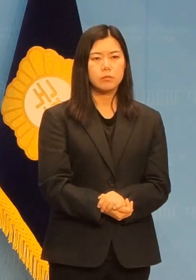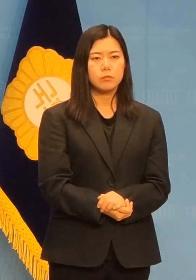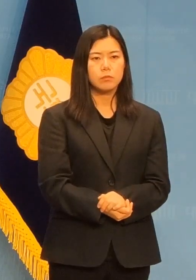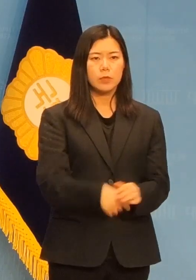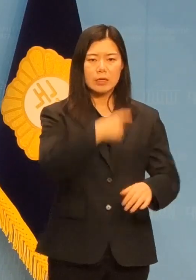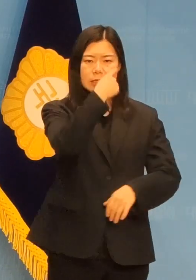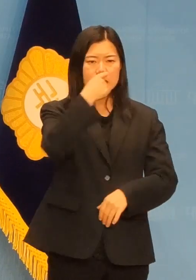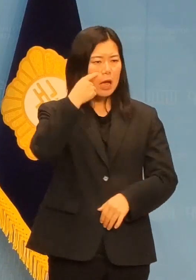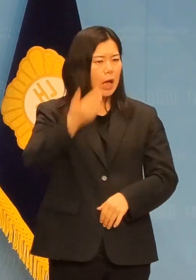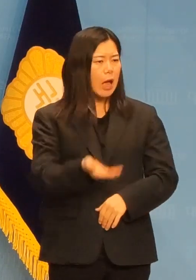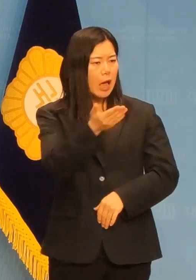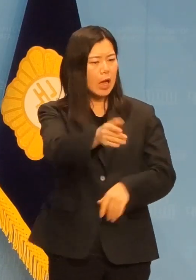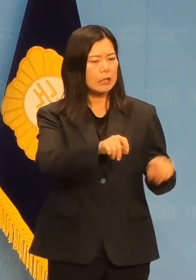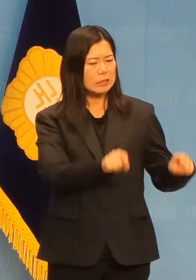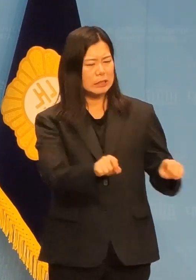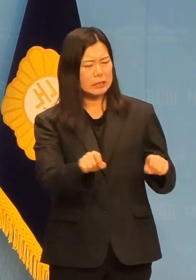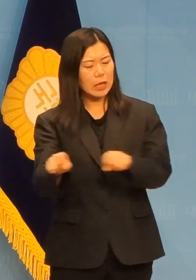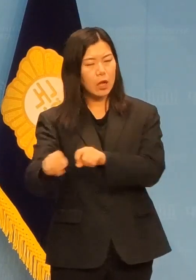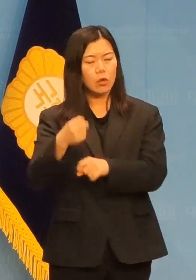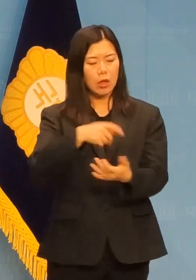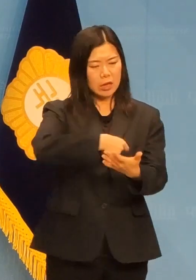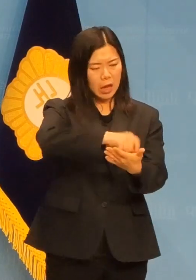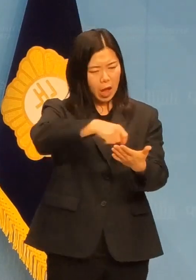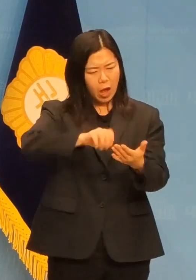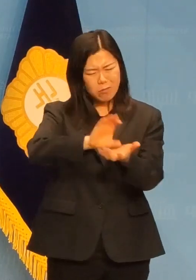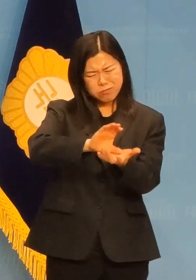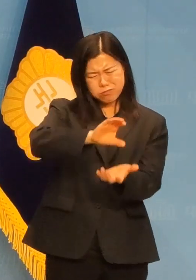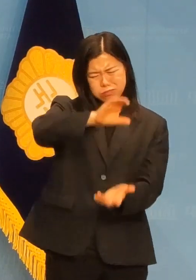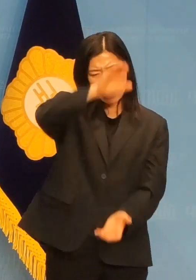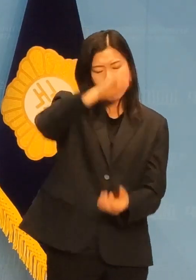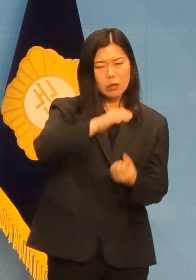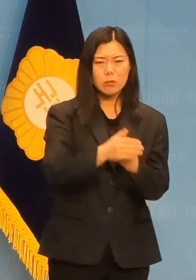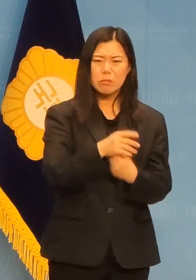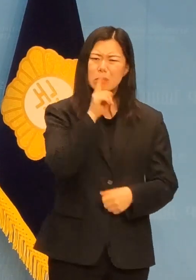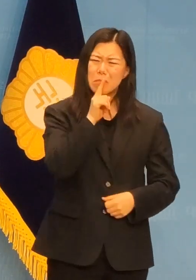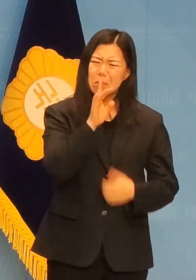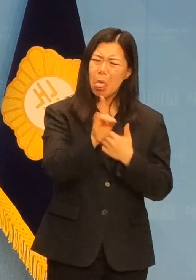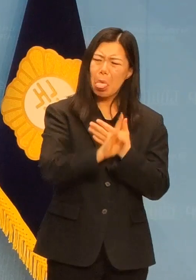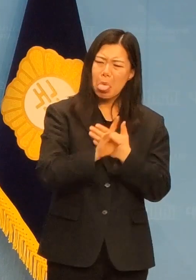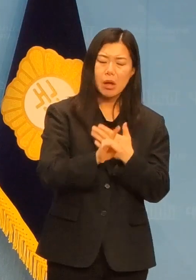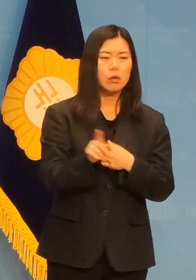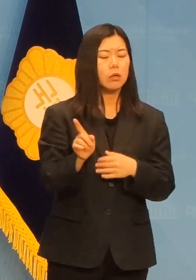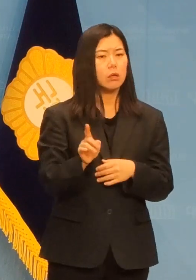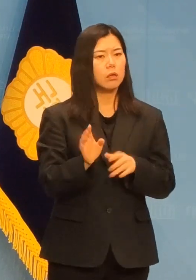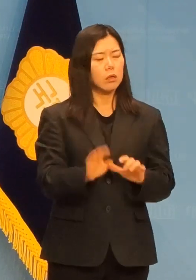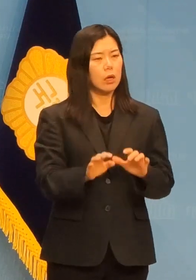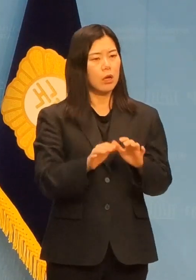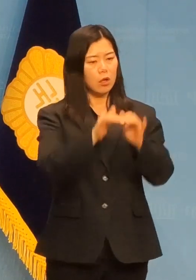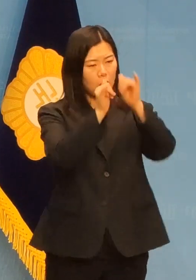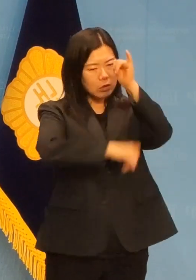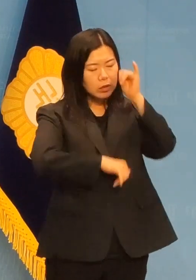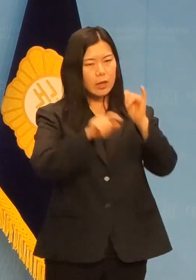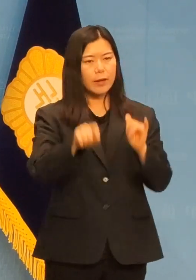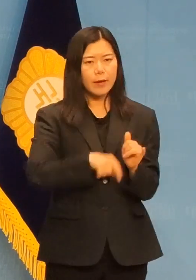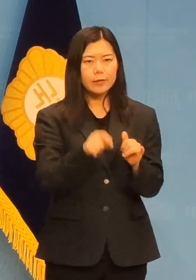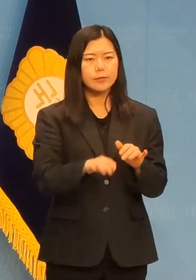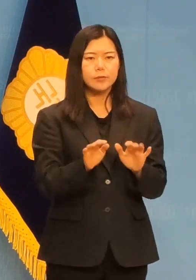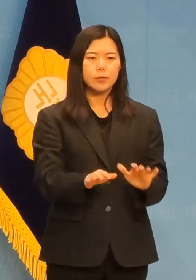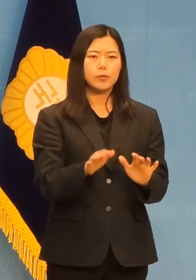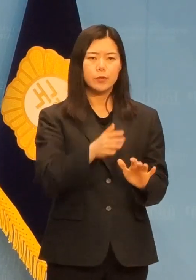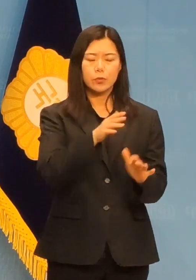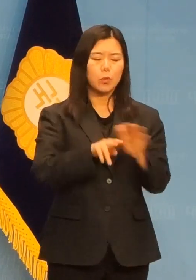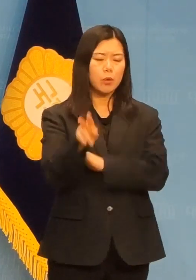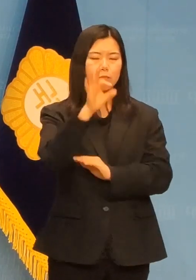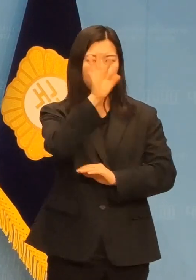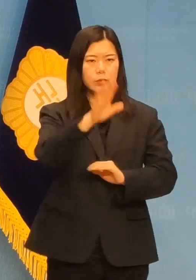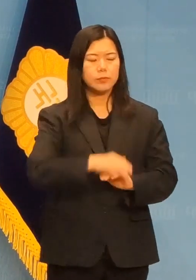증거 제출을 지연시키고 기록의 방대함을 탓하는 궁색한 변명으로 역사의 심판대에서 벗어날 수는